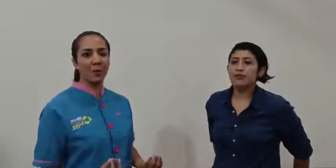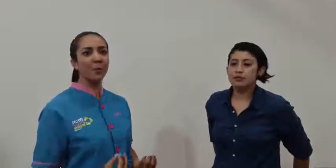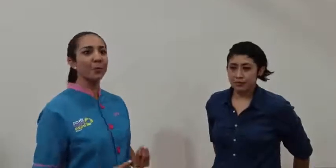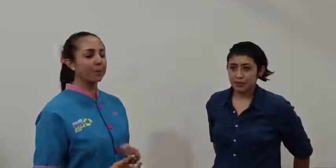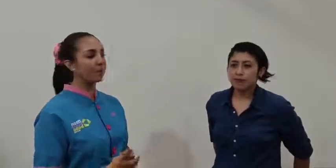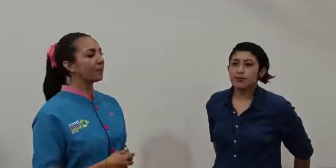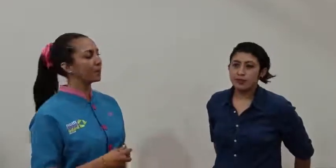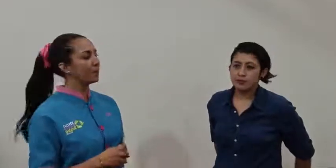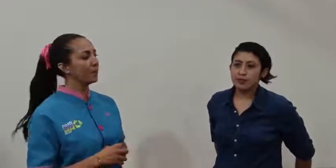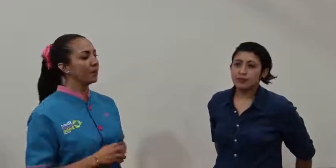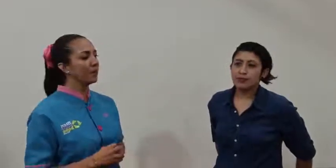¿no?